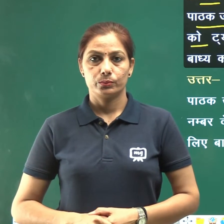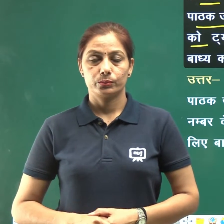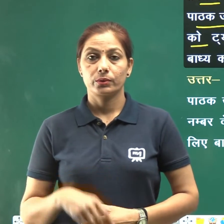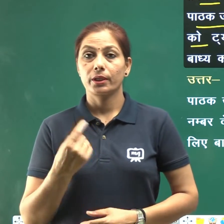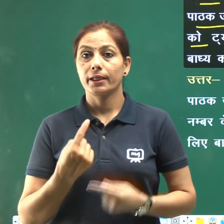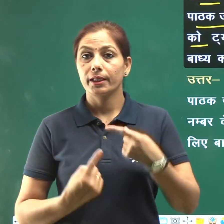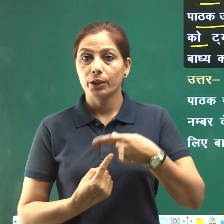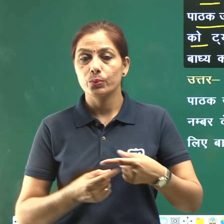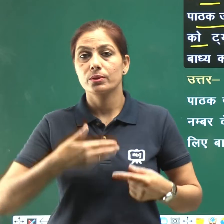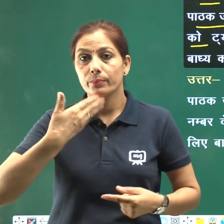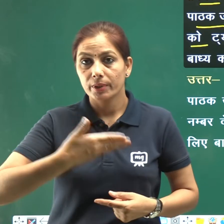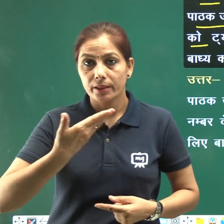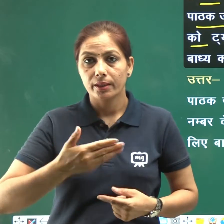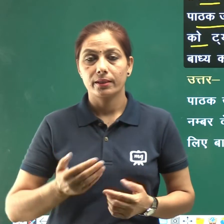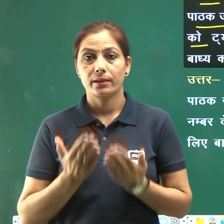ट्यूशन पढ़ने के लिए